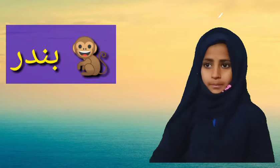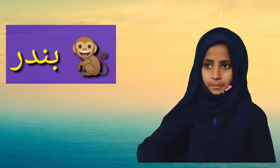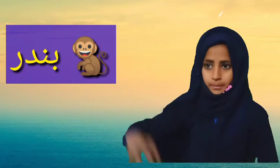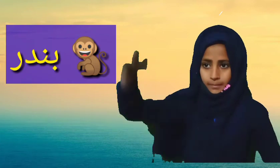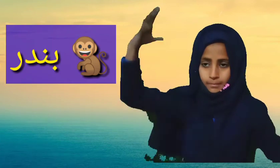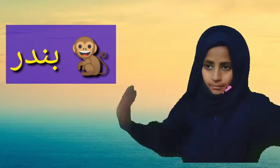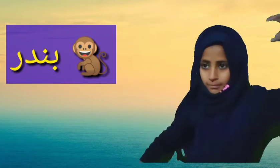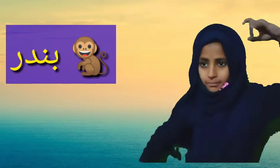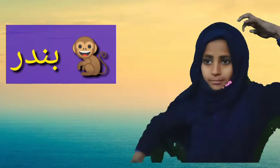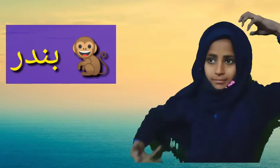बंदर